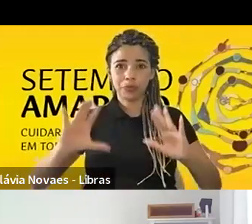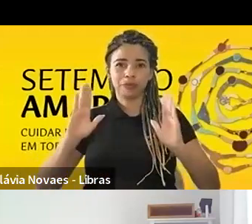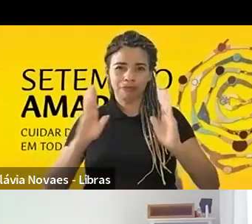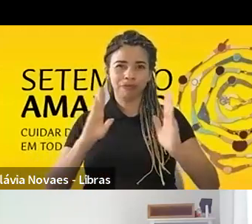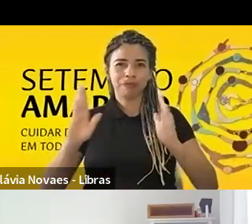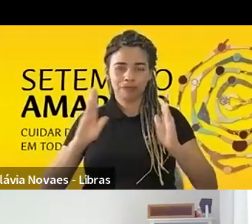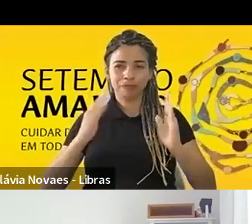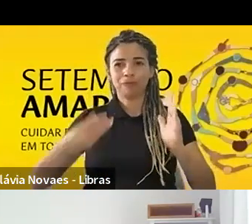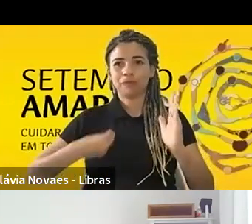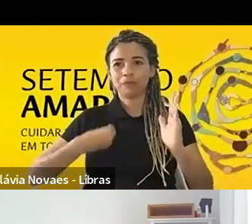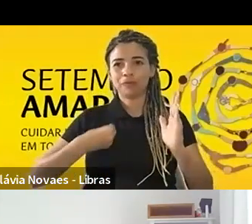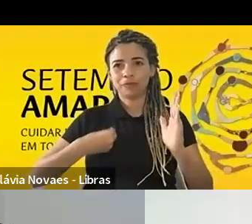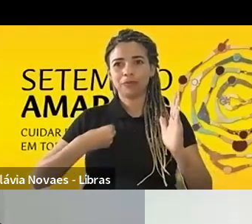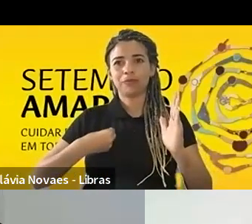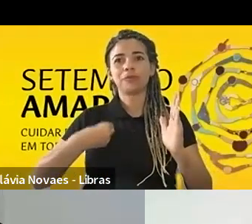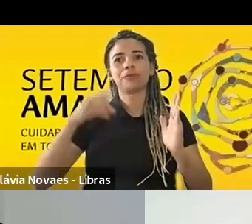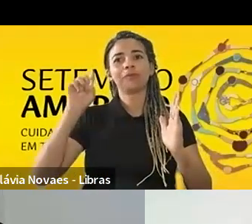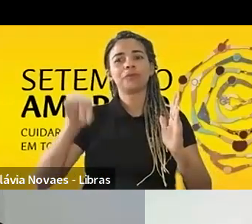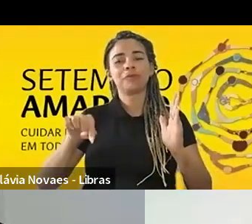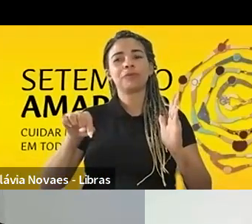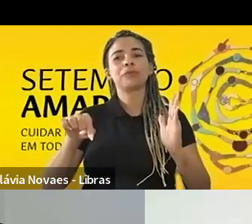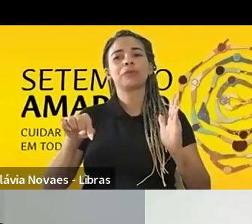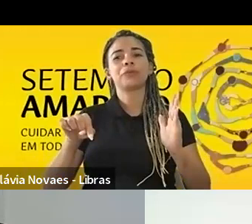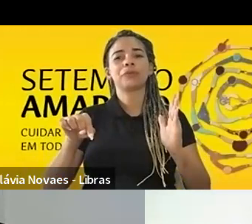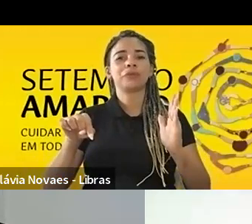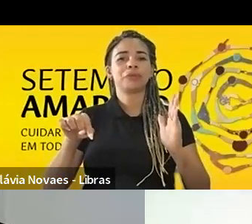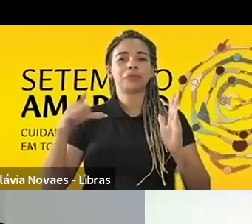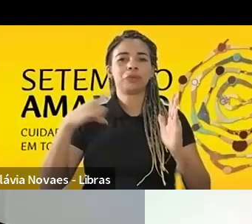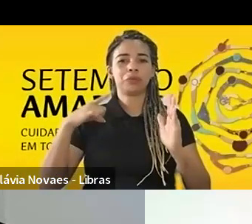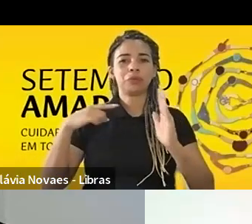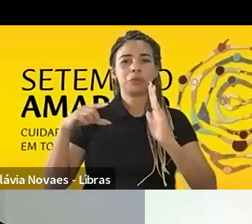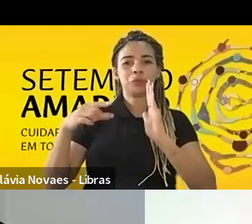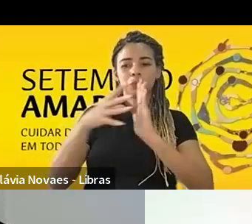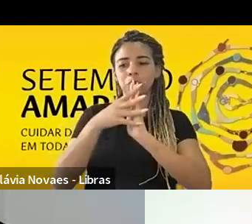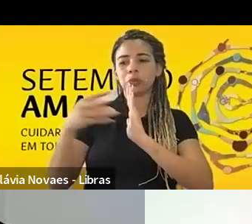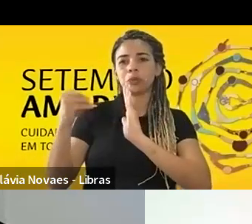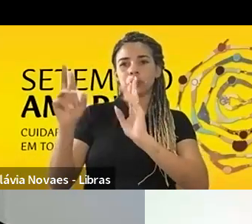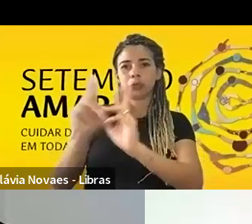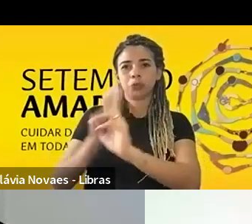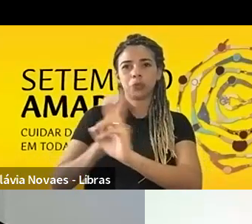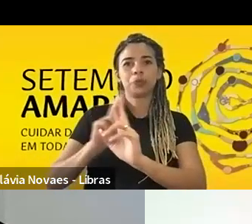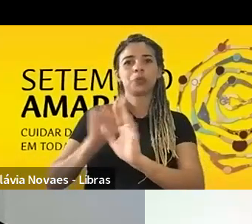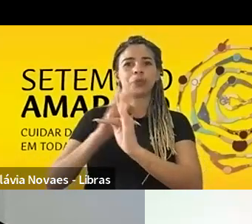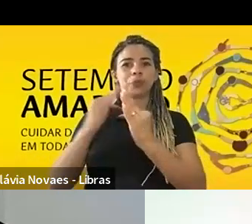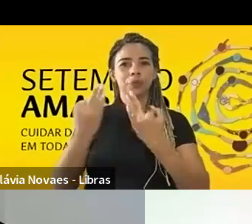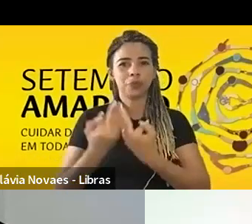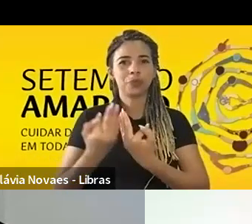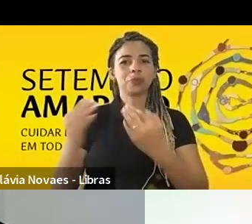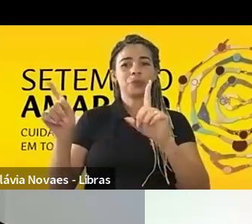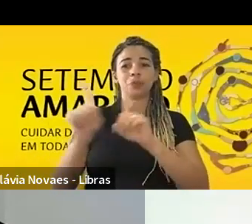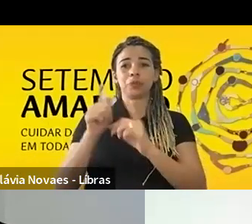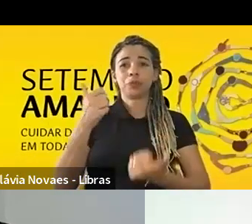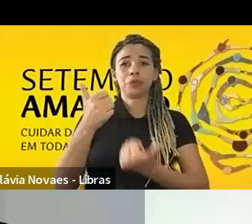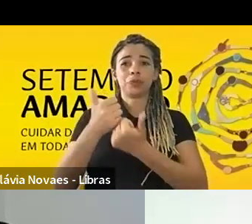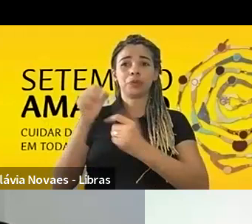fases da vida, assim como os padrões de relacionamento familiar, as experiências sociais e escolares,